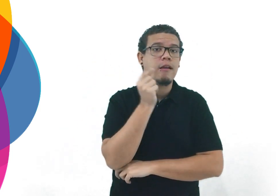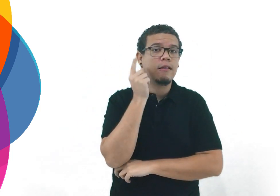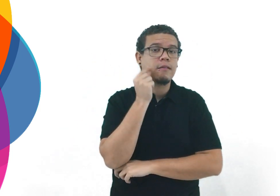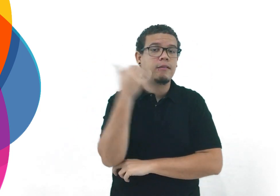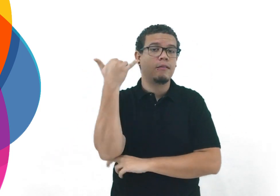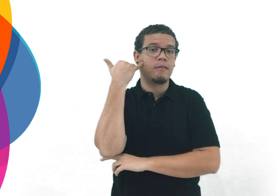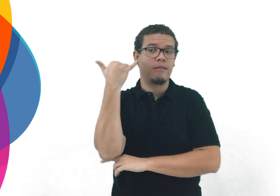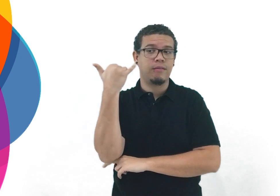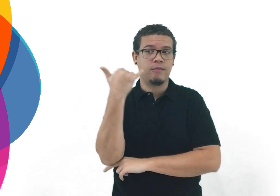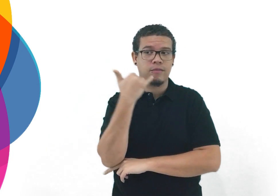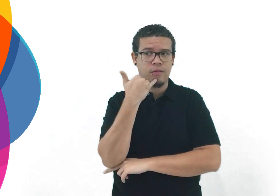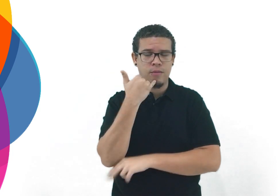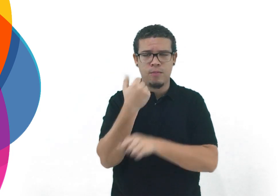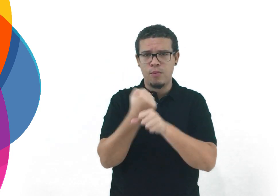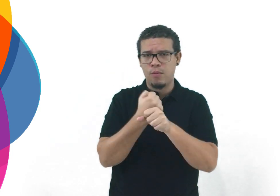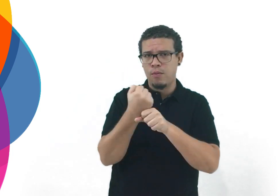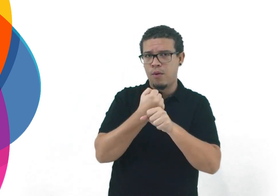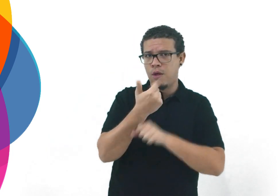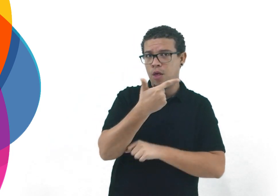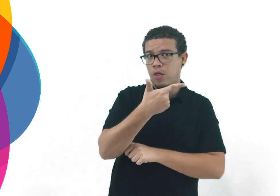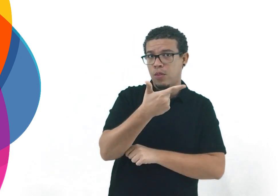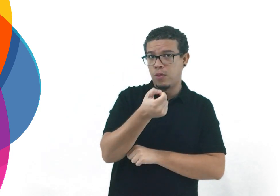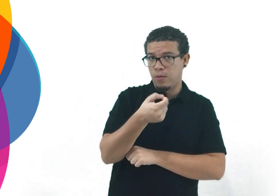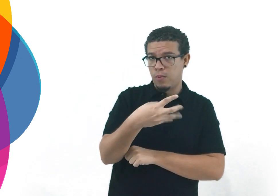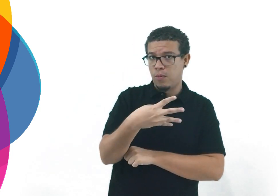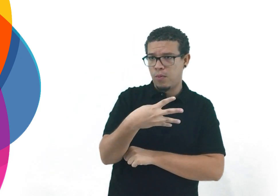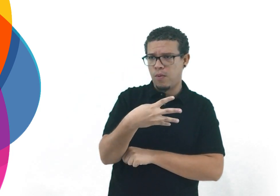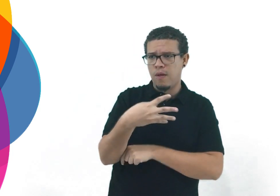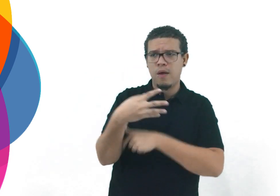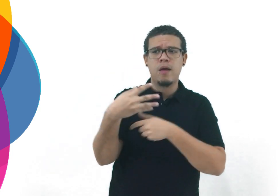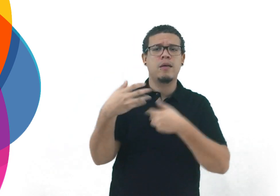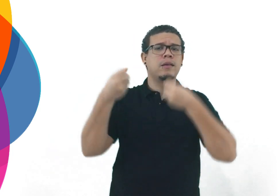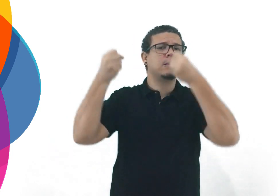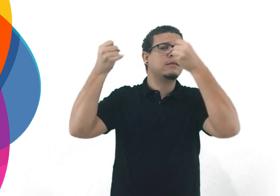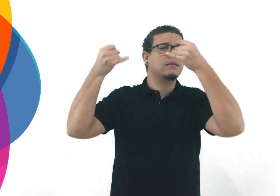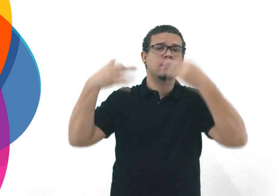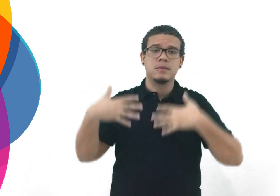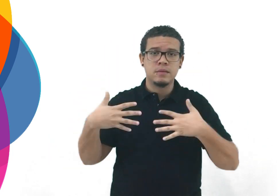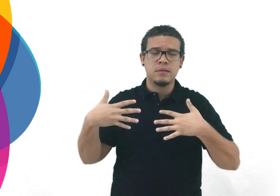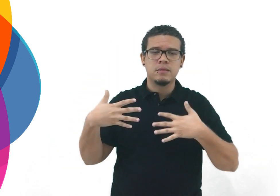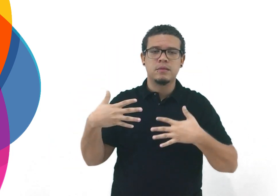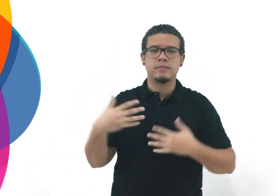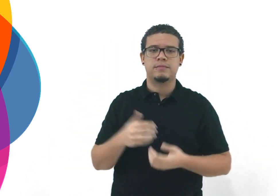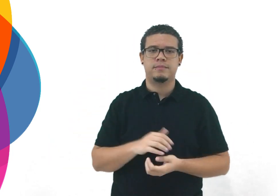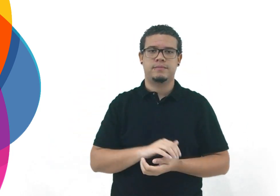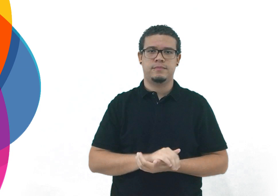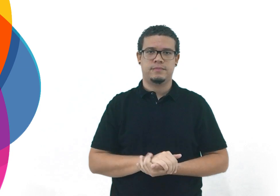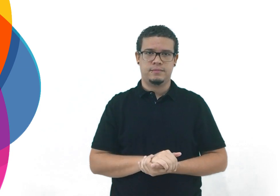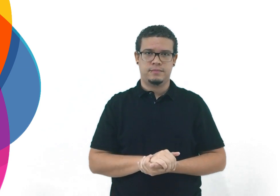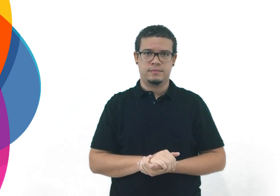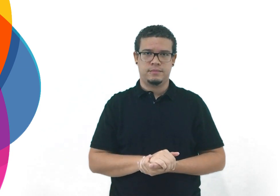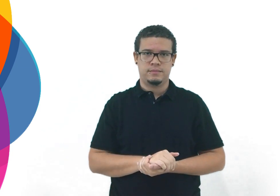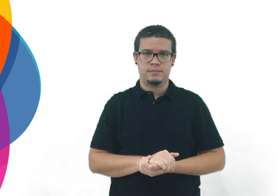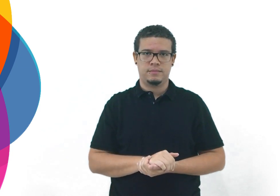Essa citação encontra-se no livro de Quadros e Carnop, ano